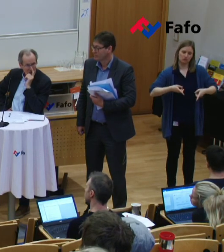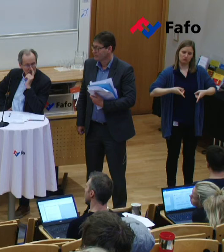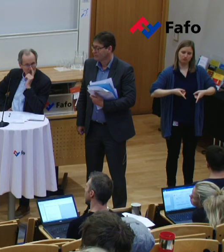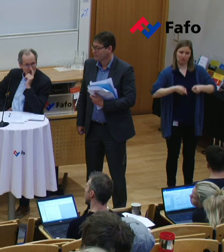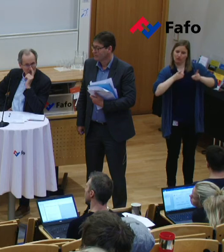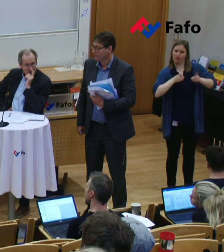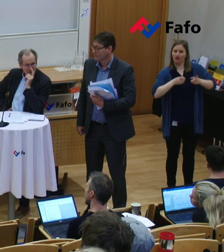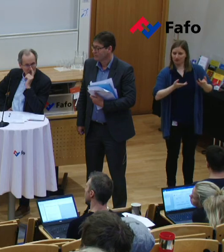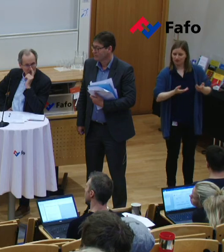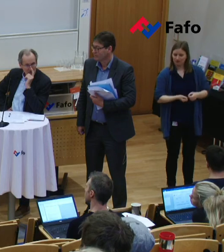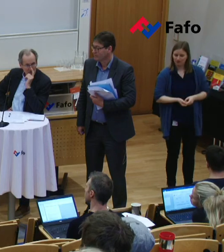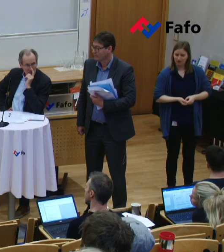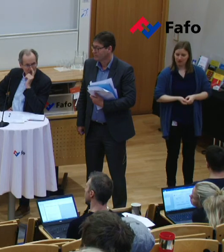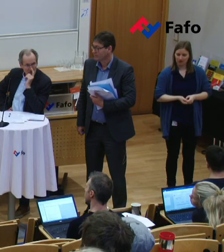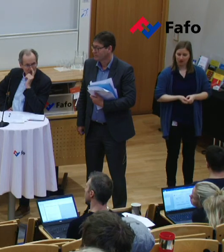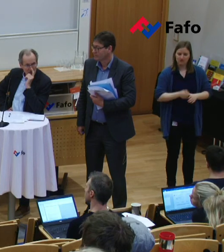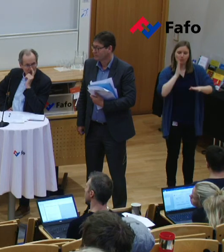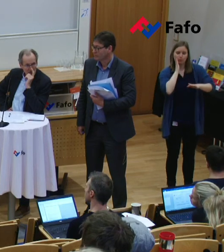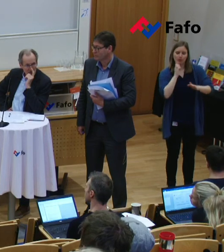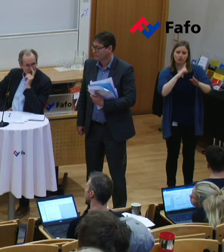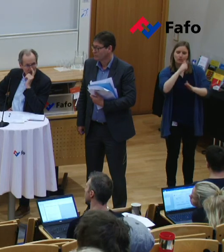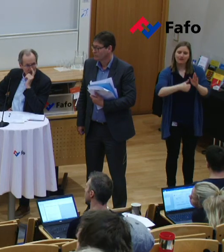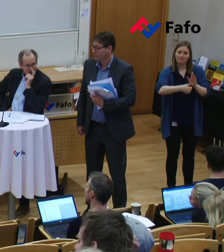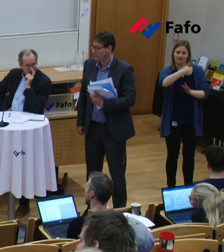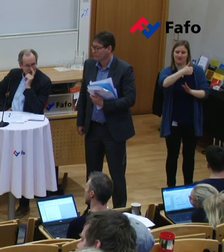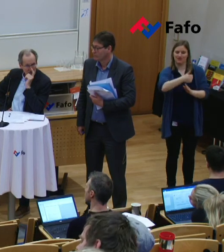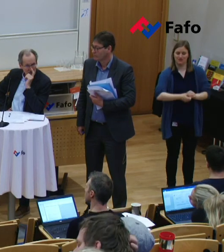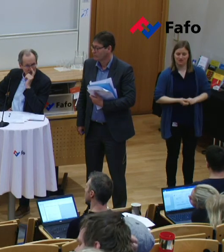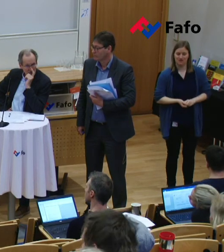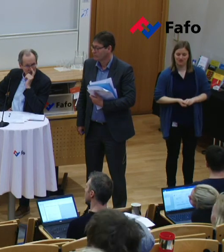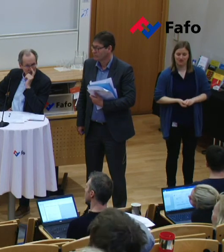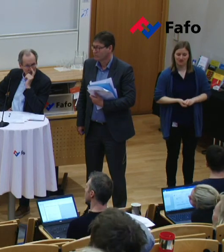på en måte. At bolig det viktigste. Og det det som